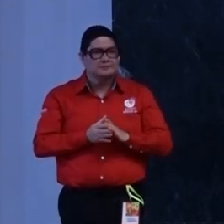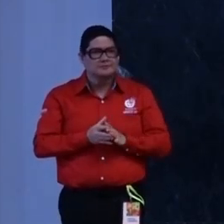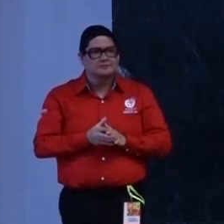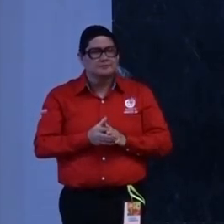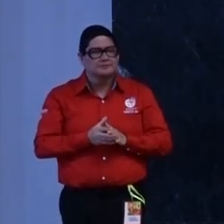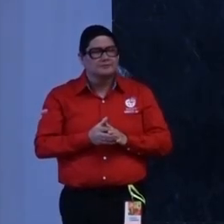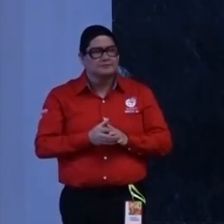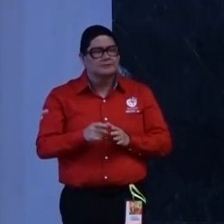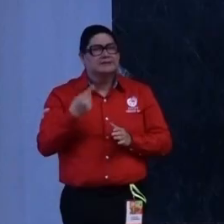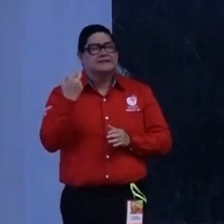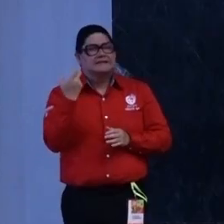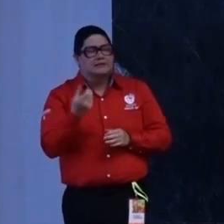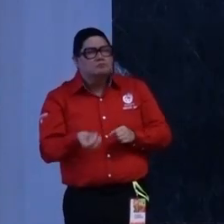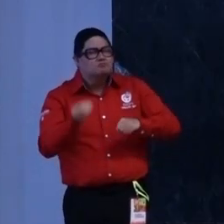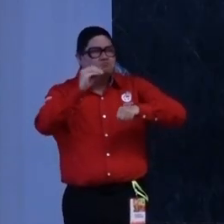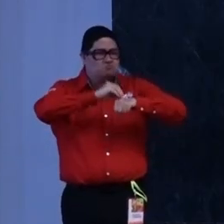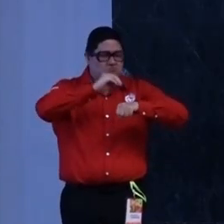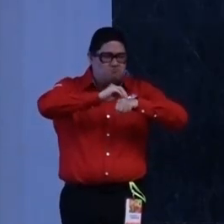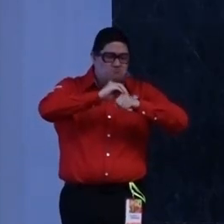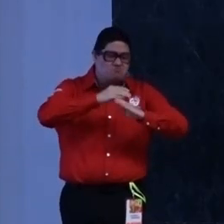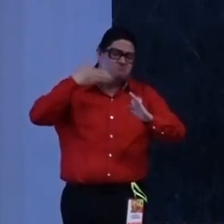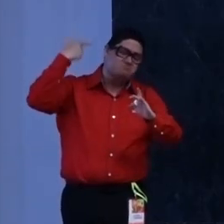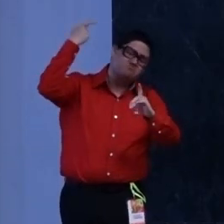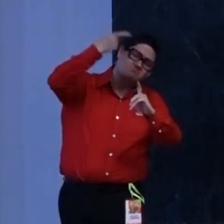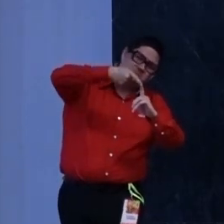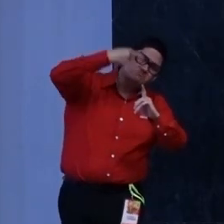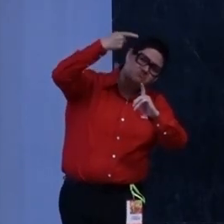El ser etiquetado